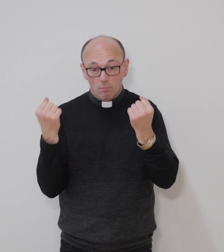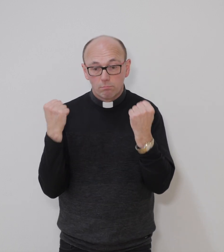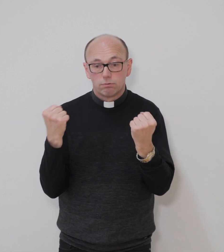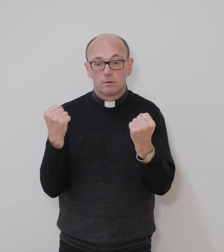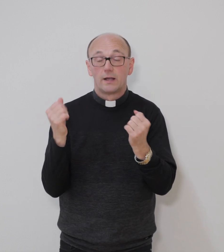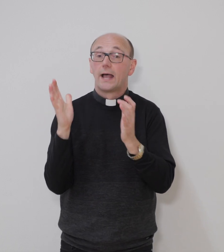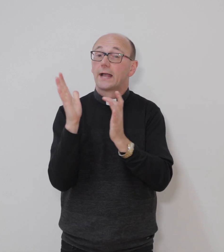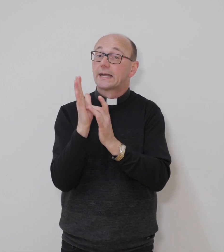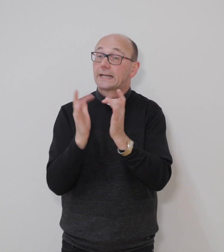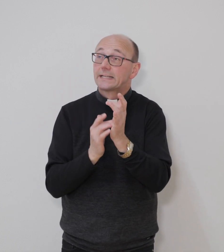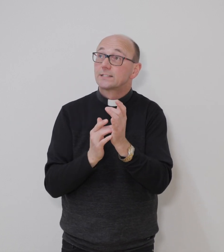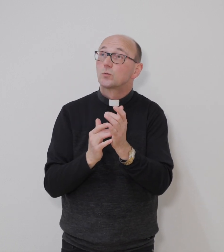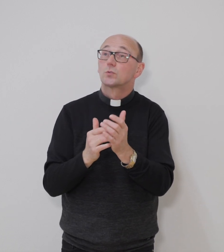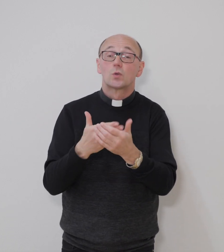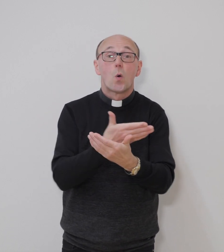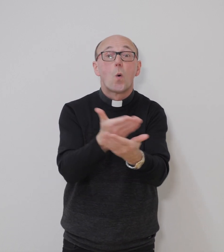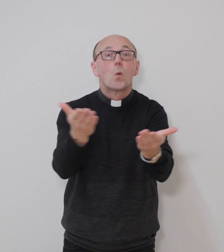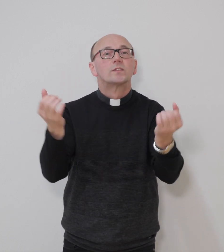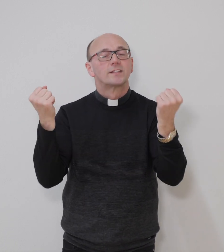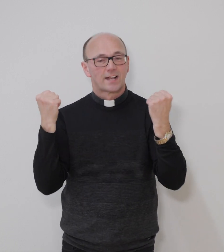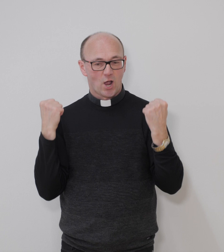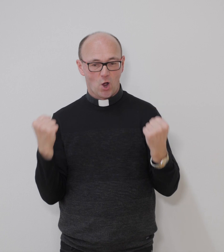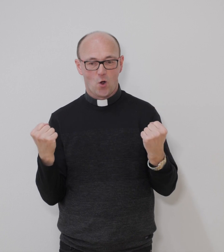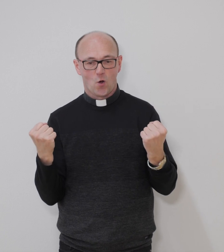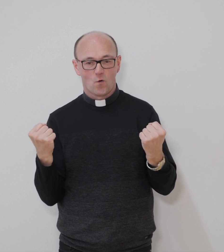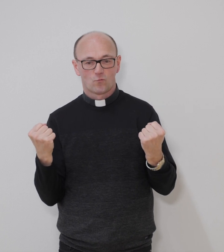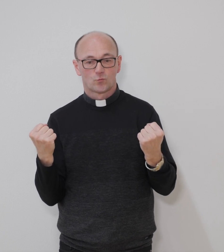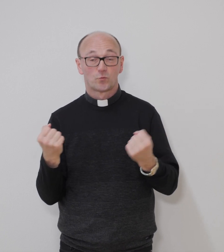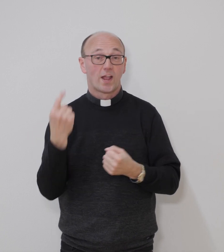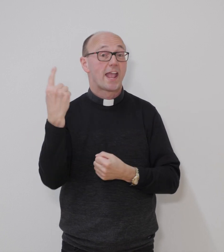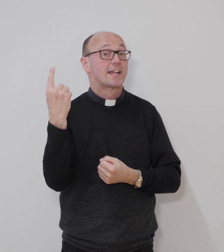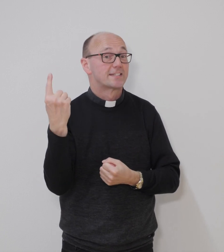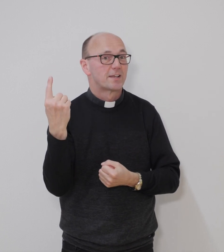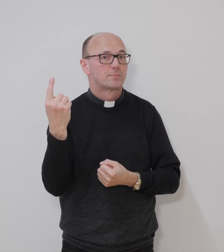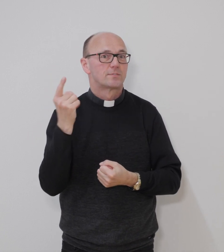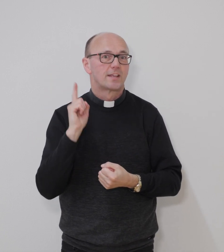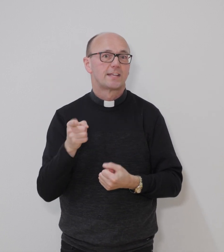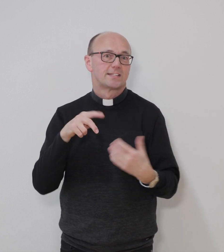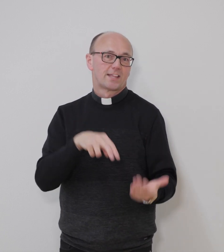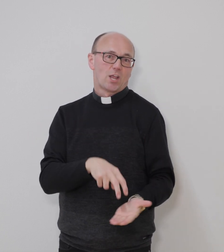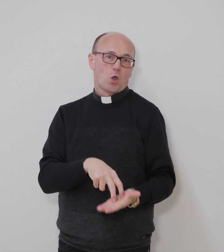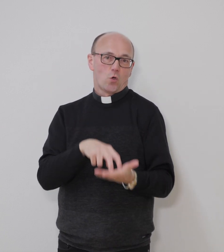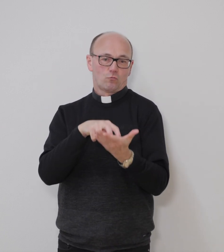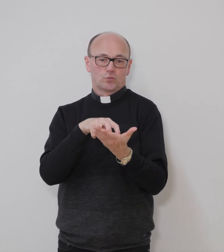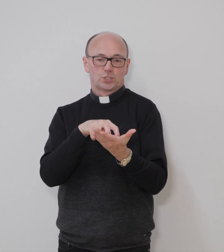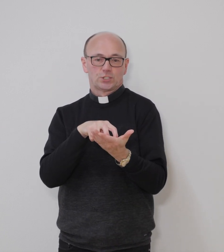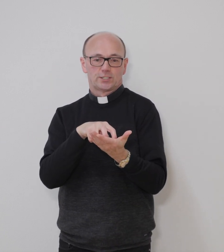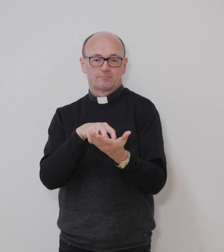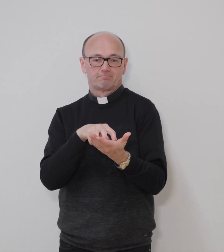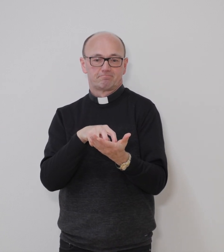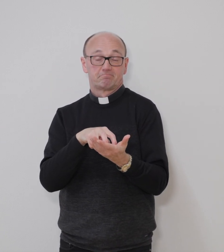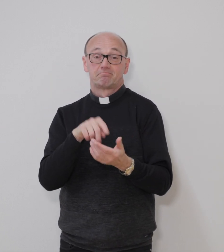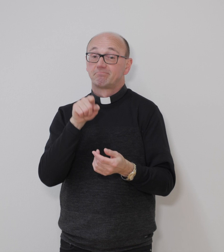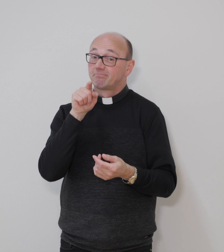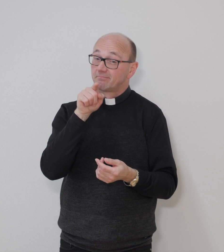Leben. Wir dürfen glaubend hoffen und hoffend glauben: Er, der am Kreuz für uns gelitten hat, er ist der Weg,